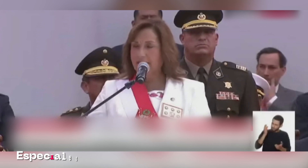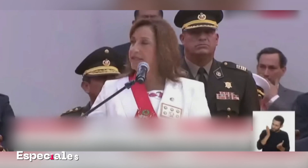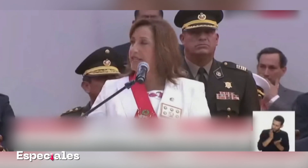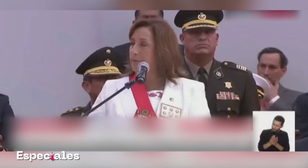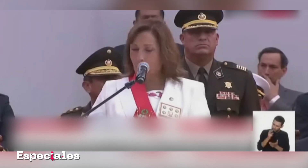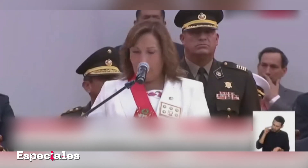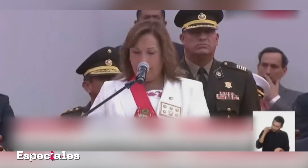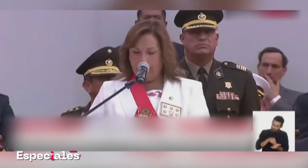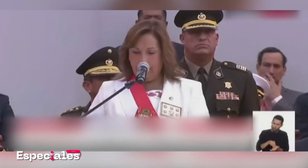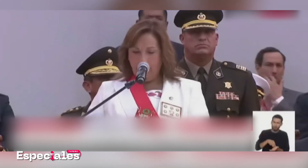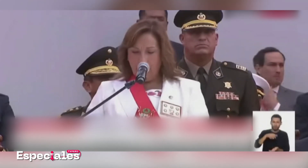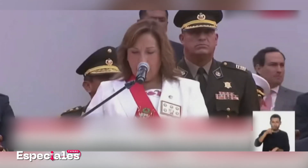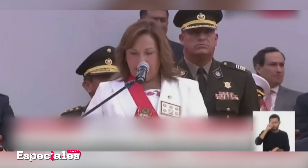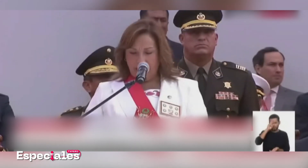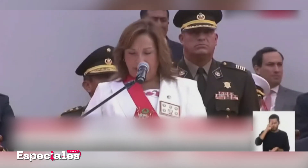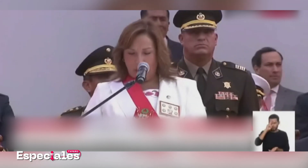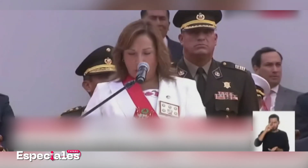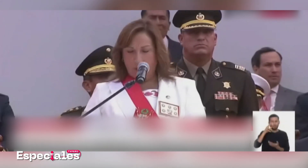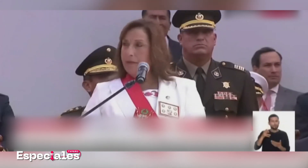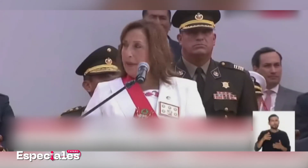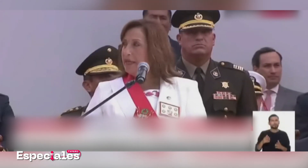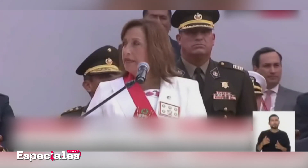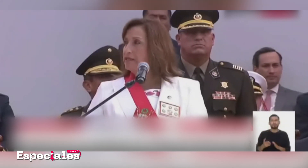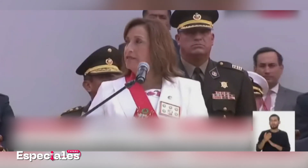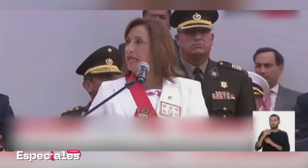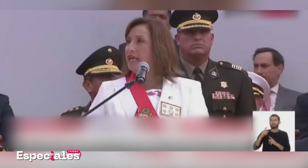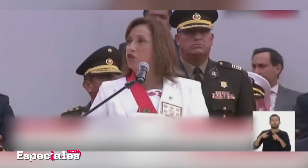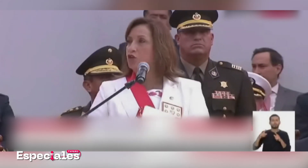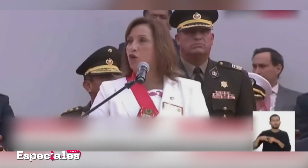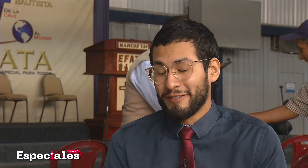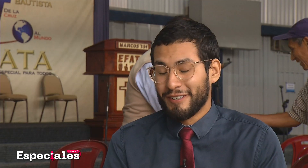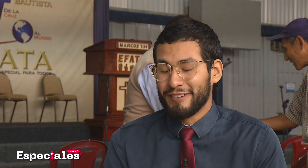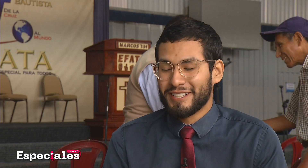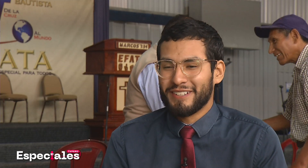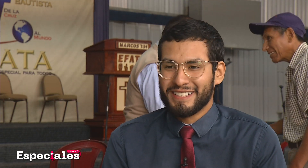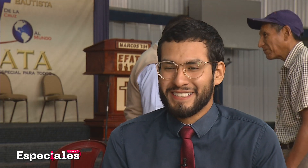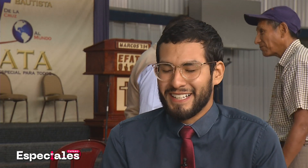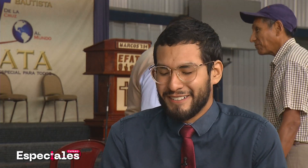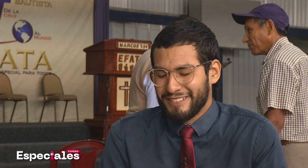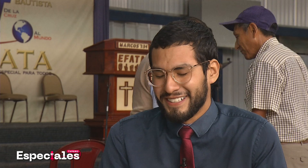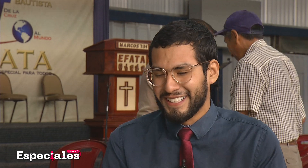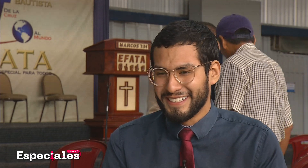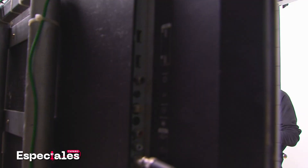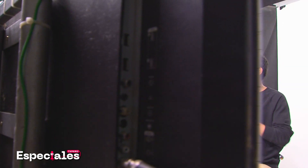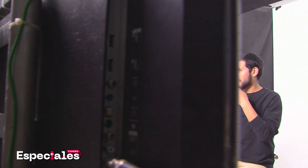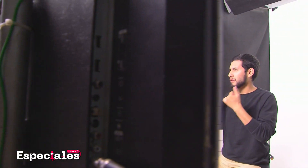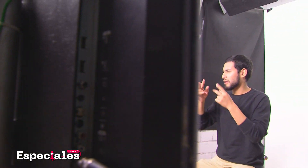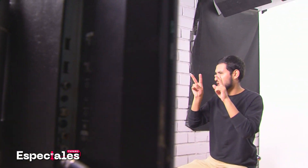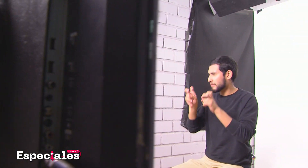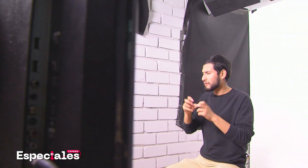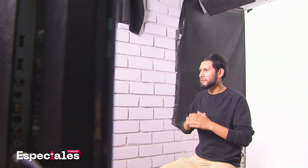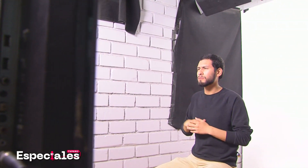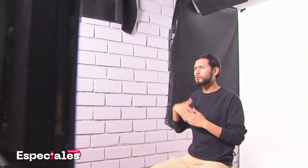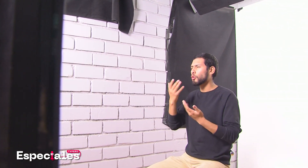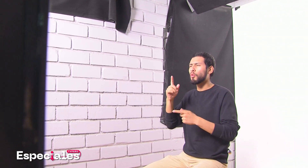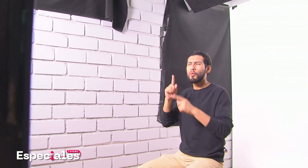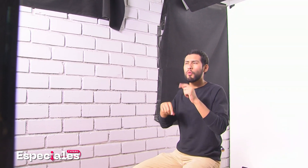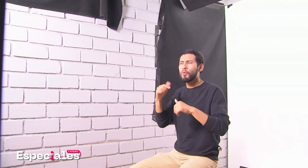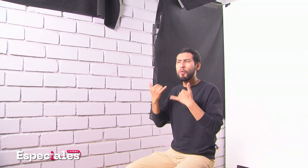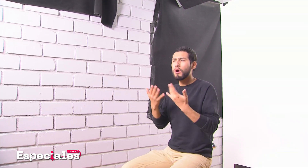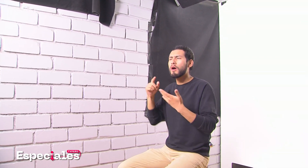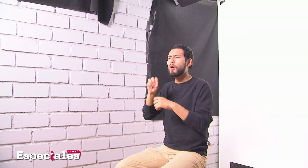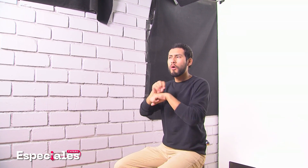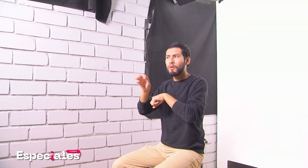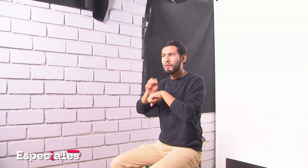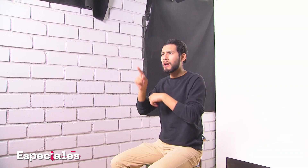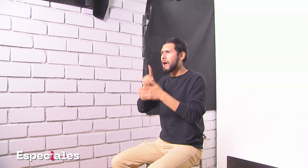su expresión de fuerza, entonces tenía que también interpretar de una manera fuerte, entonces también fue una experiencia única. Eso sí, es fundamental